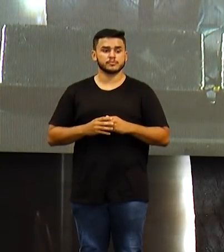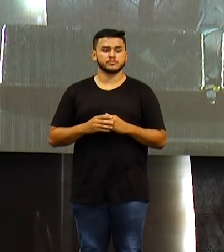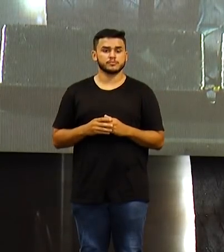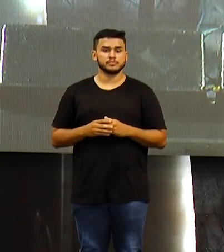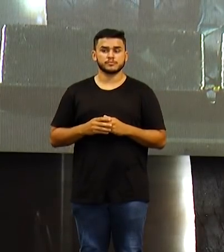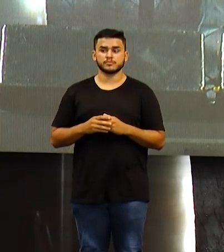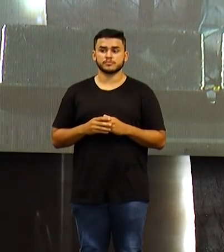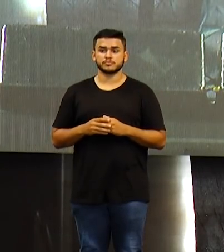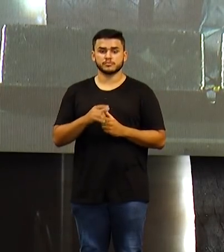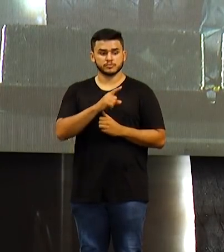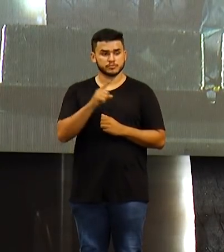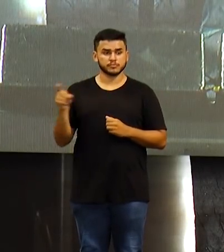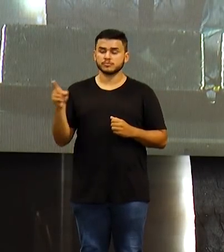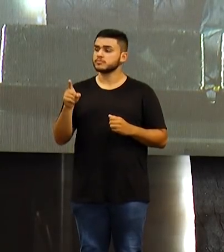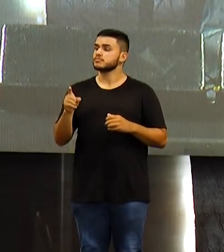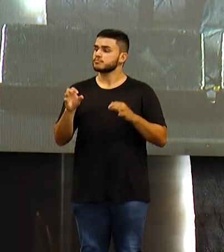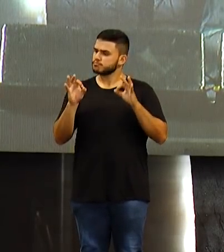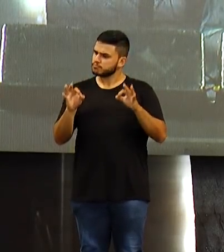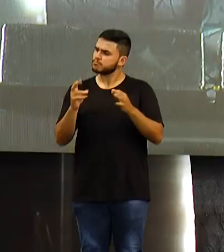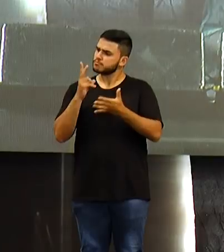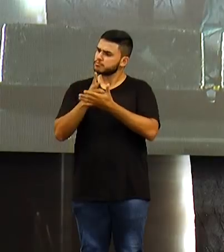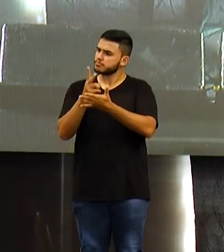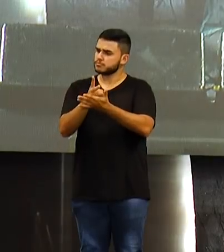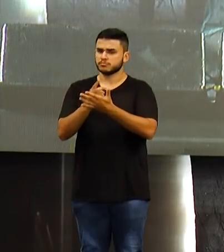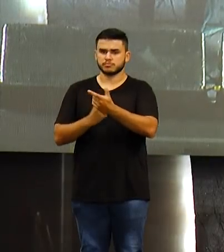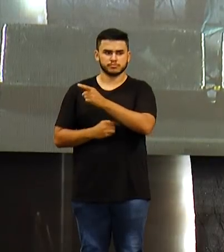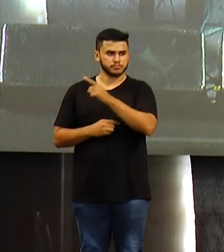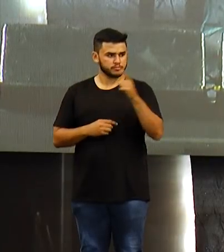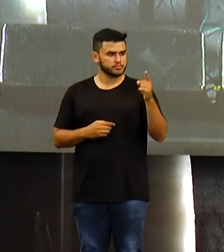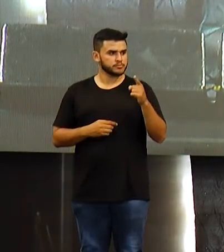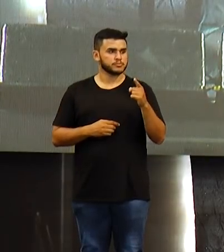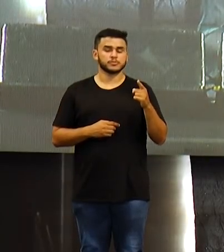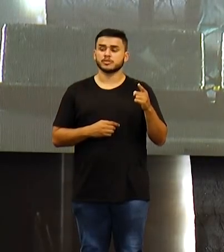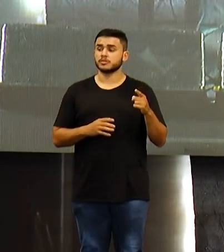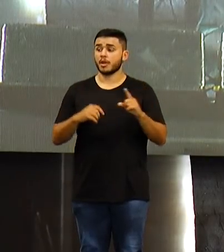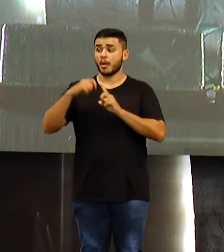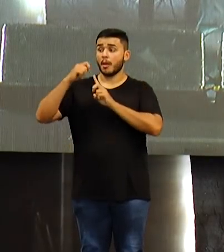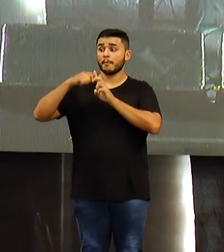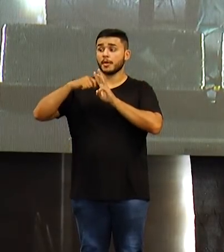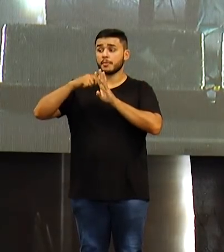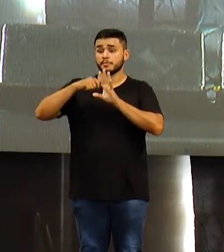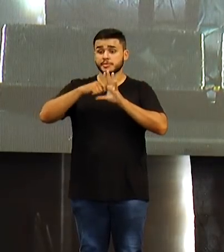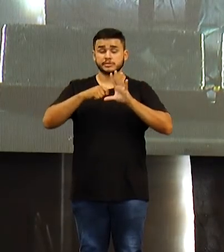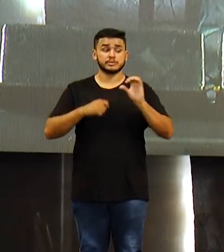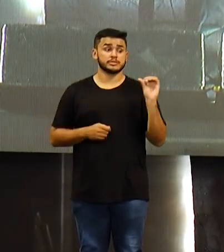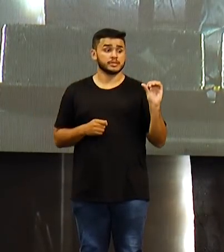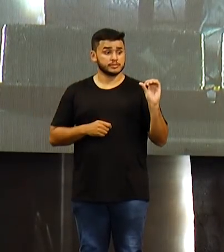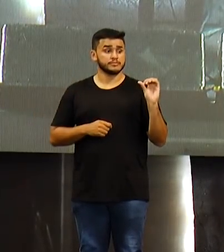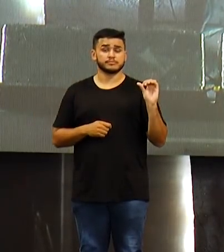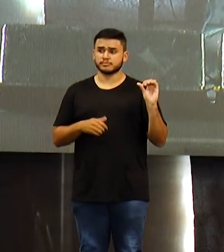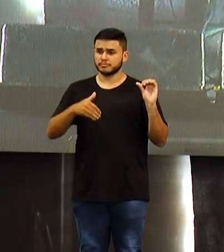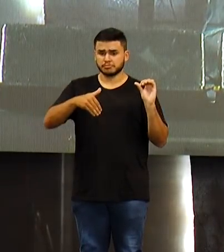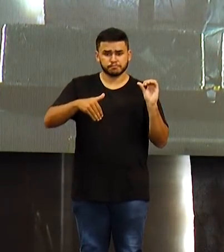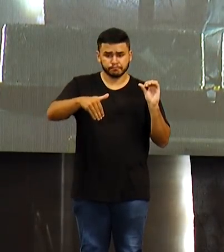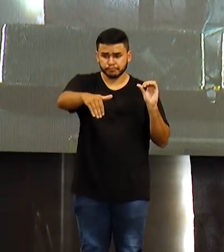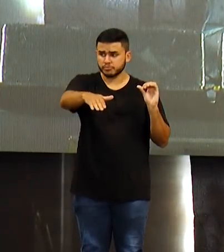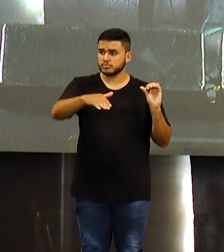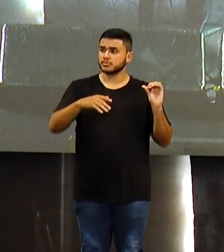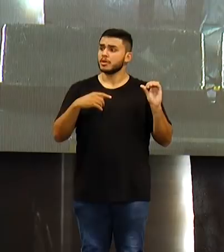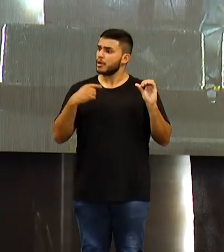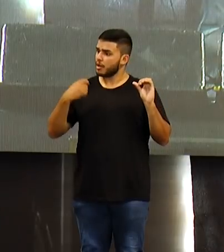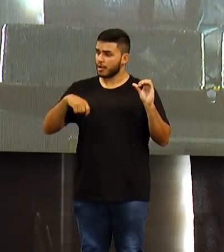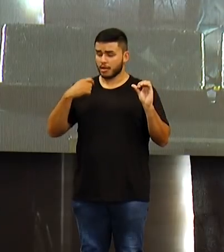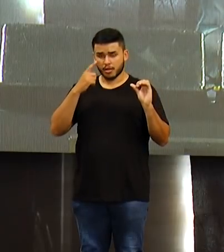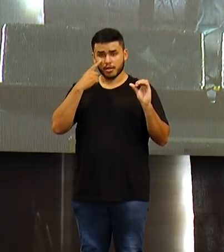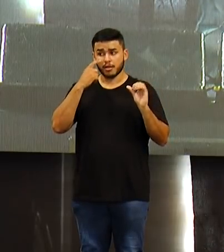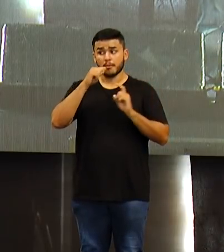Então, galerinha, tenham força, tenham garra. São 6 meses, menos de 6 meses para vocês, gente. Menos de 6